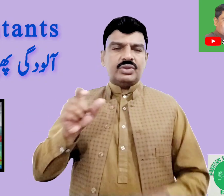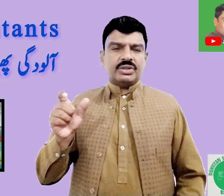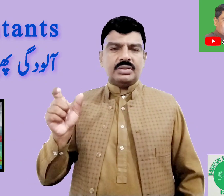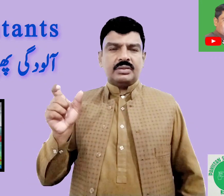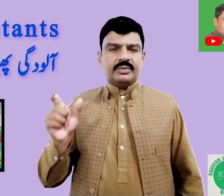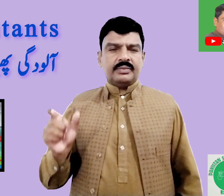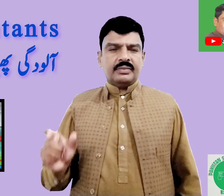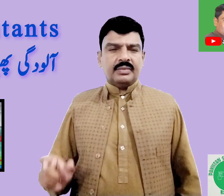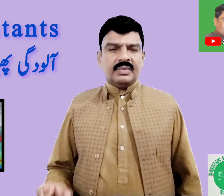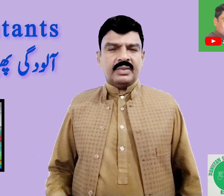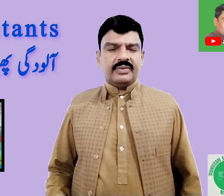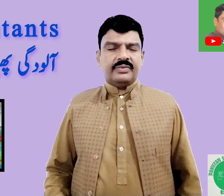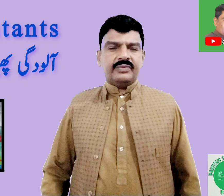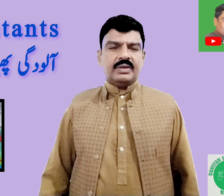pollution, वाला,